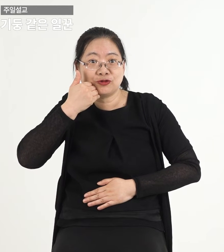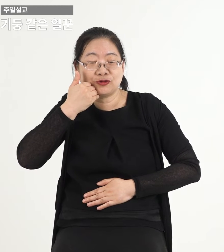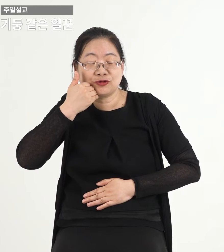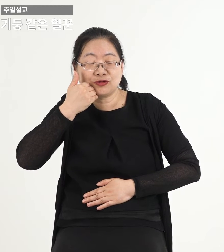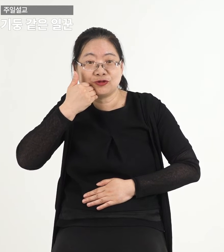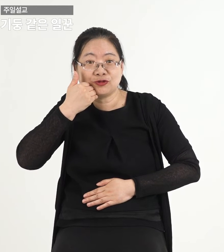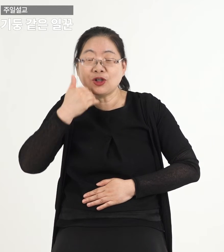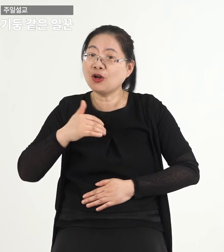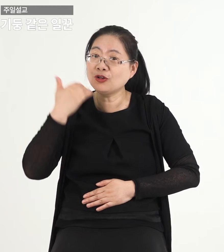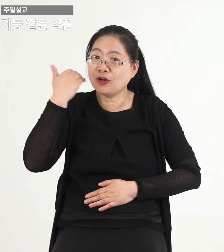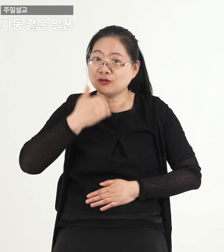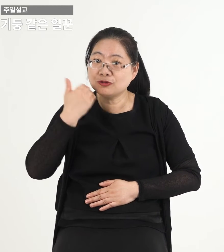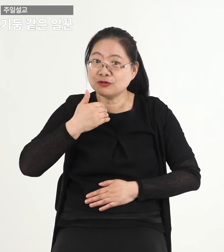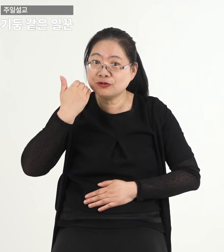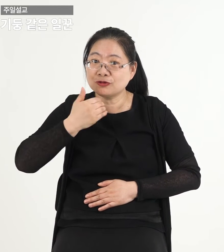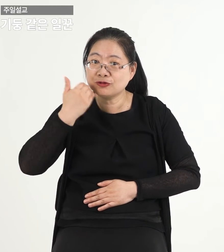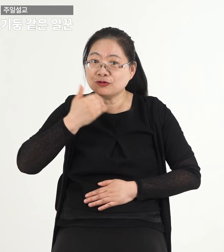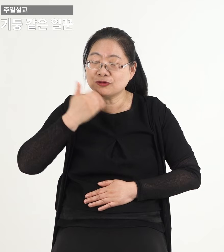예?